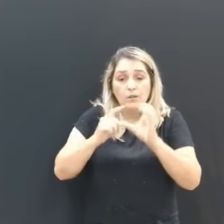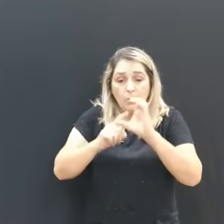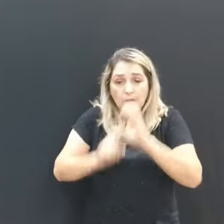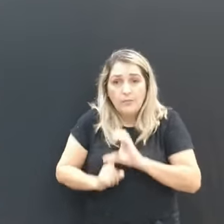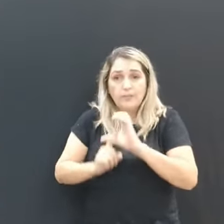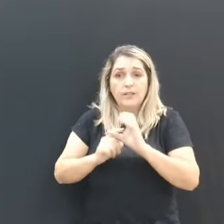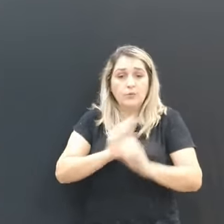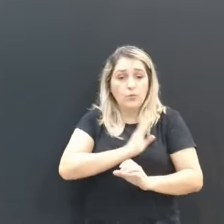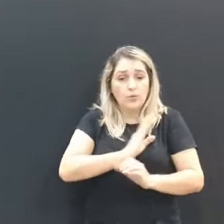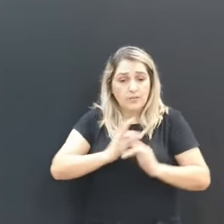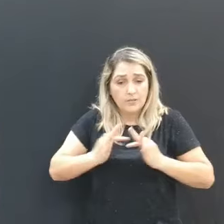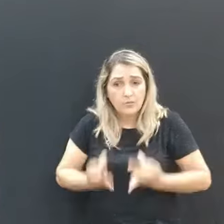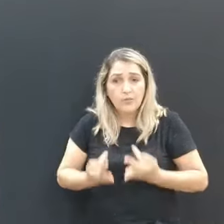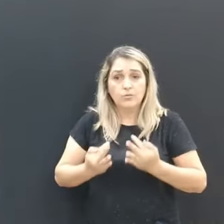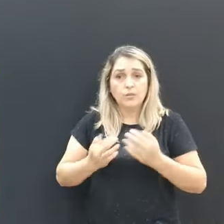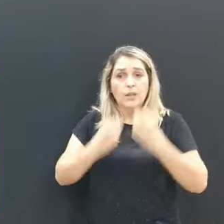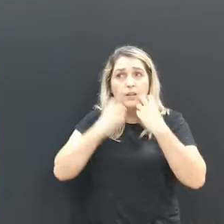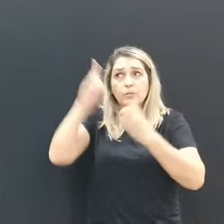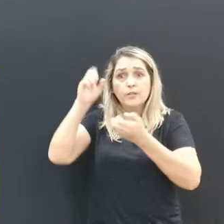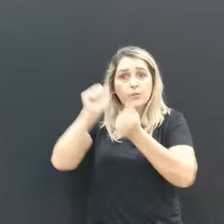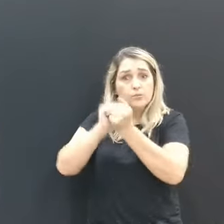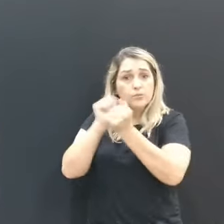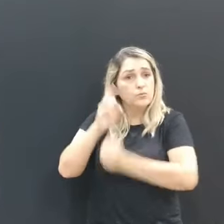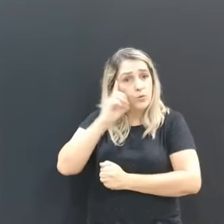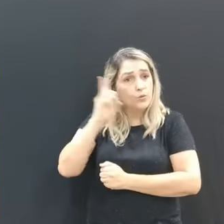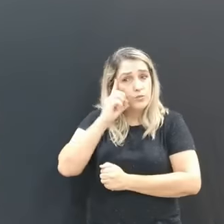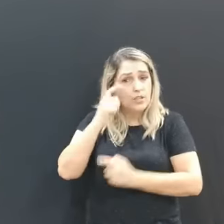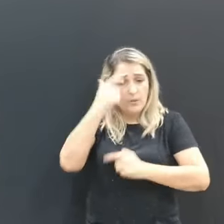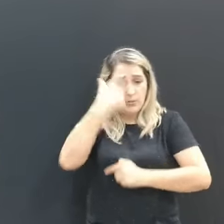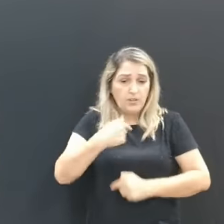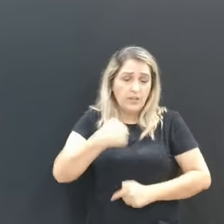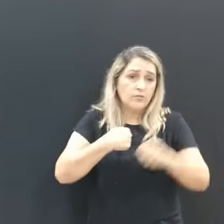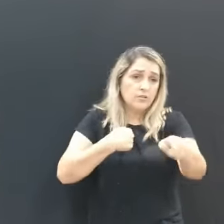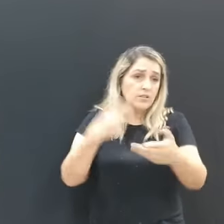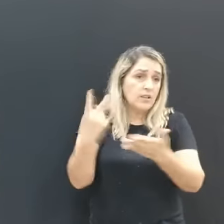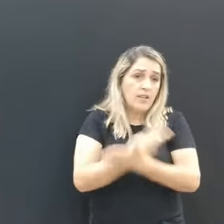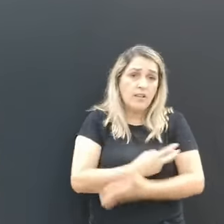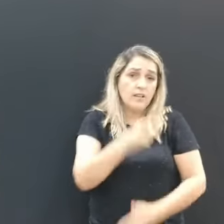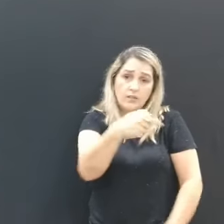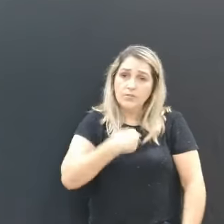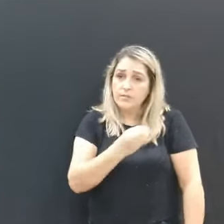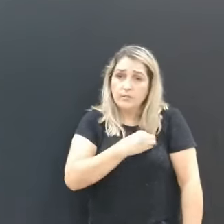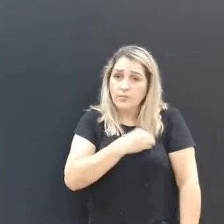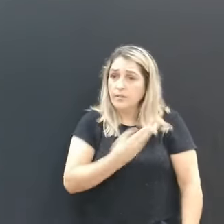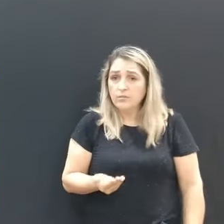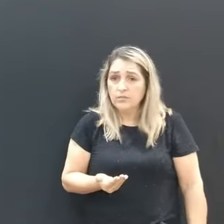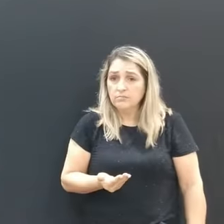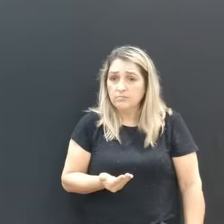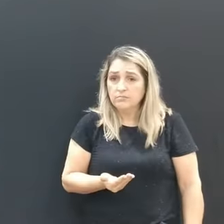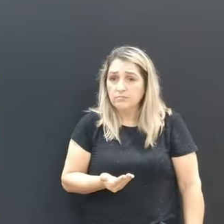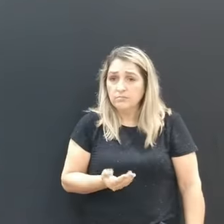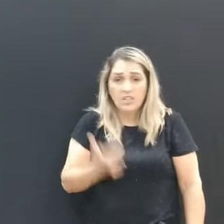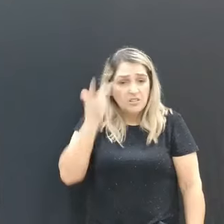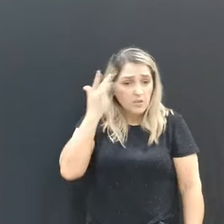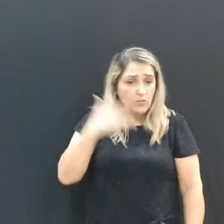Mas nada do que eu fiz vinha de Deus, porque nós precisamos depender do Senhor. Os nossos comportamentos